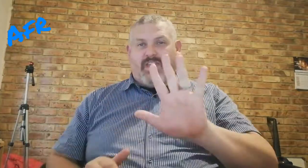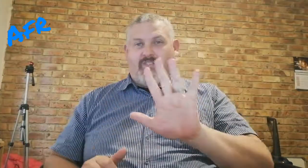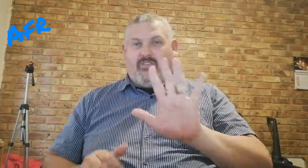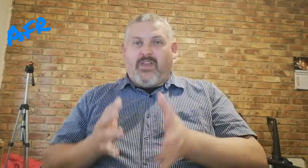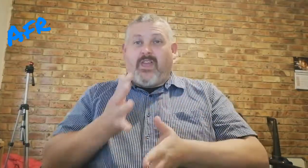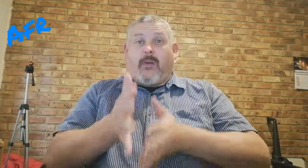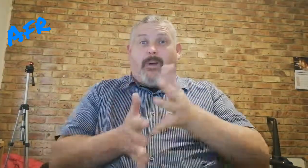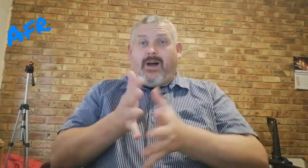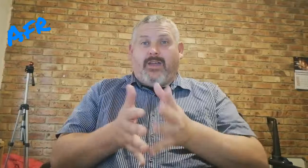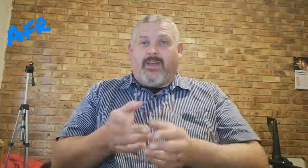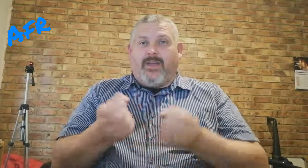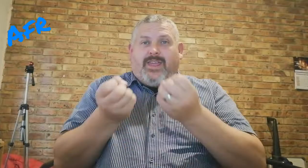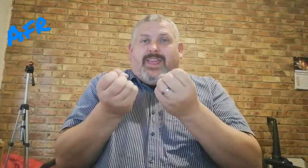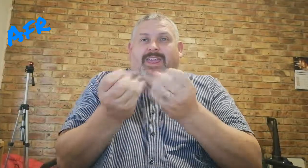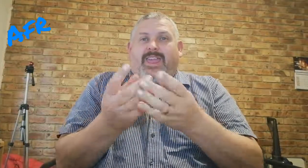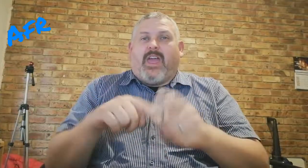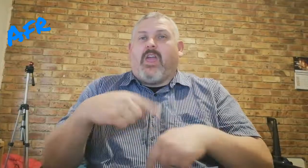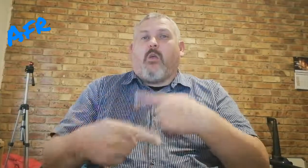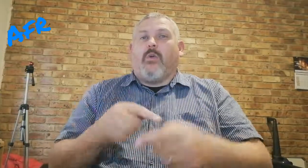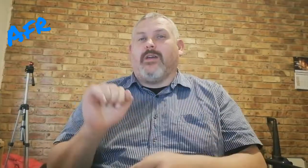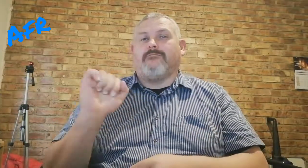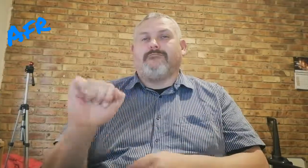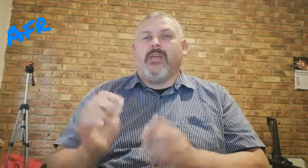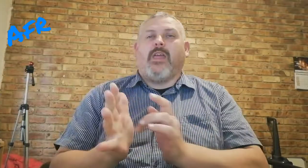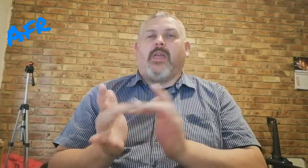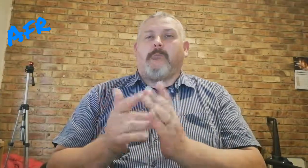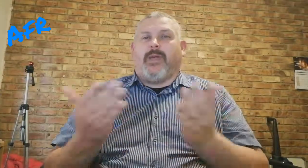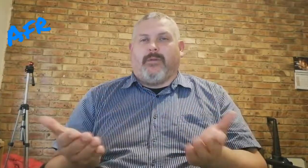5 gebaren hier weer bijbel.